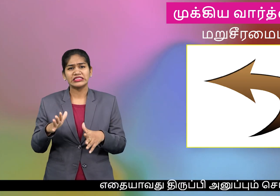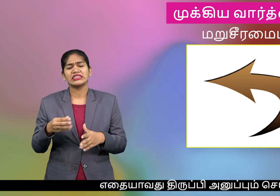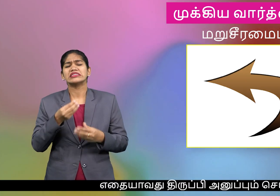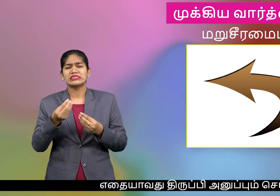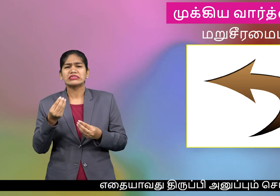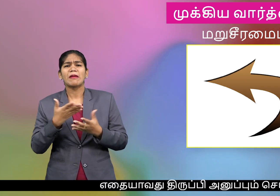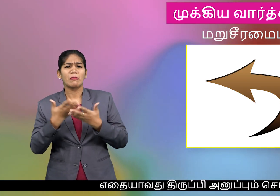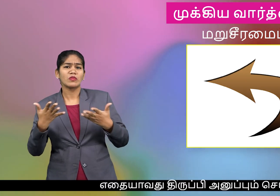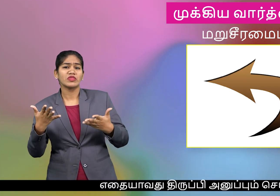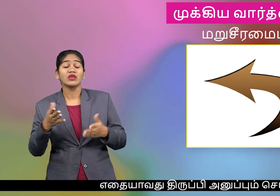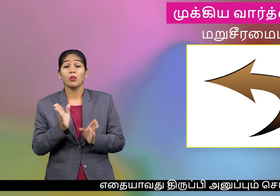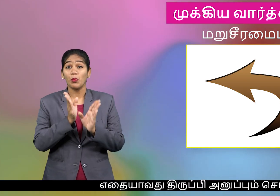செயல்.